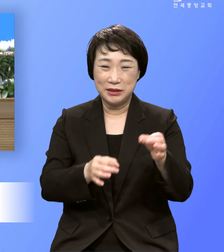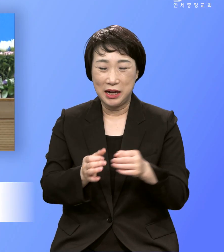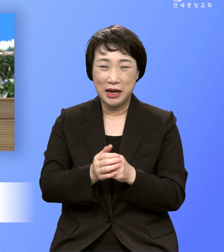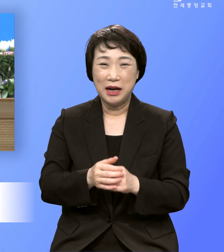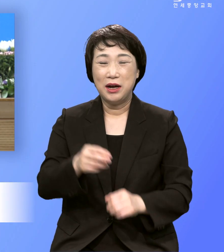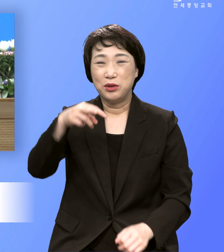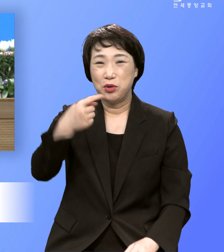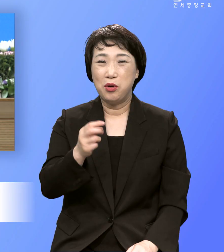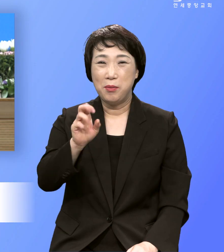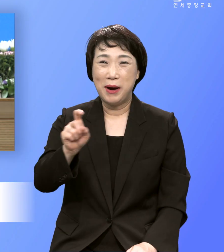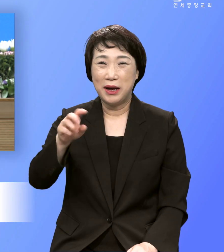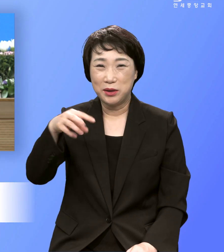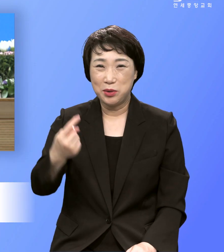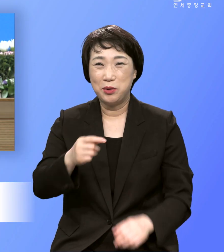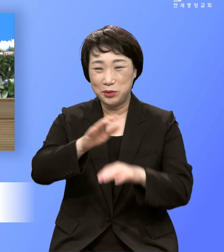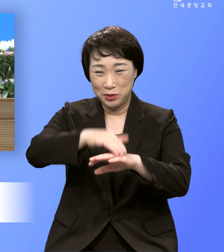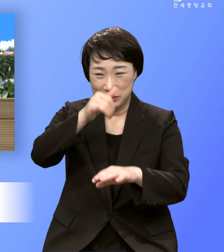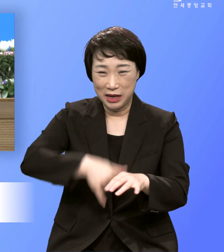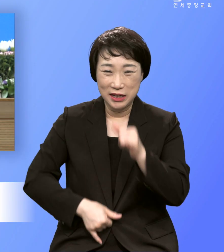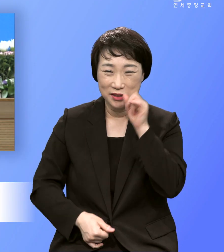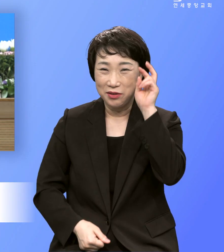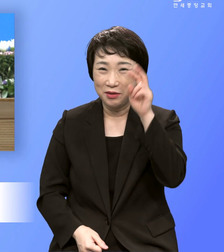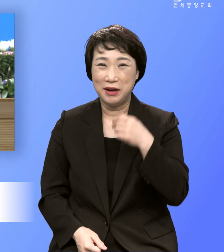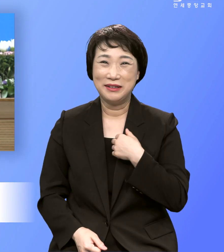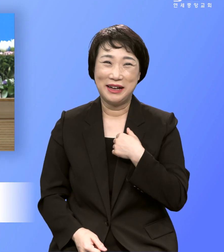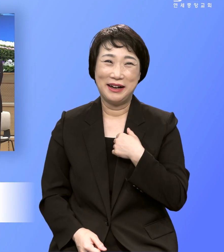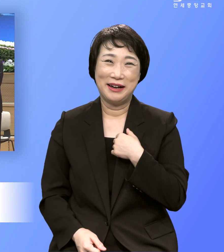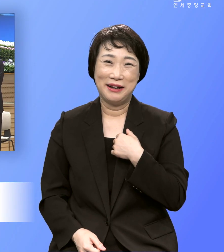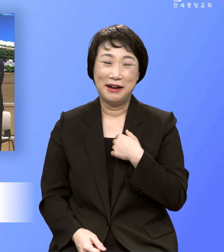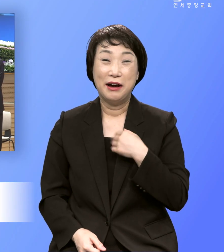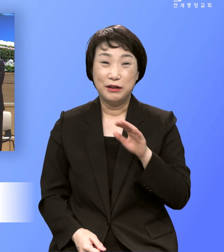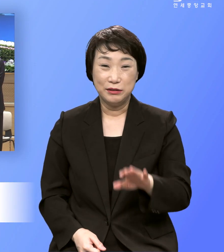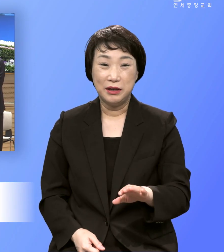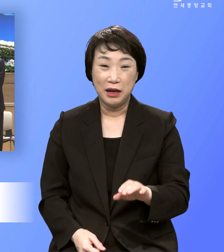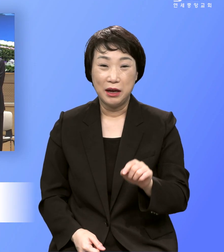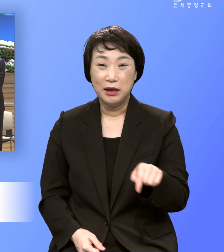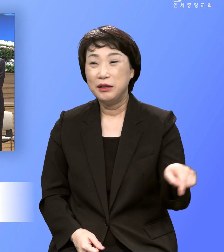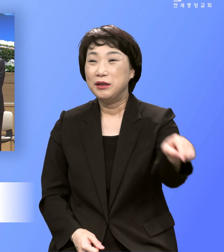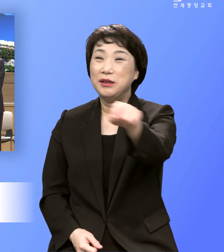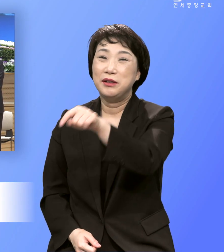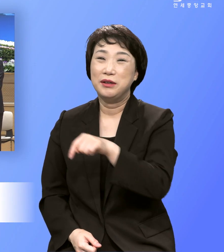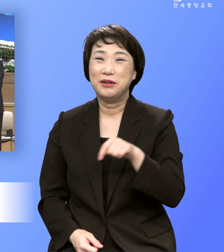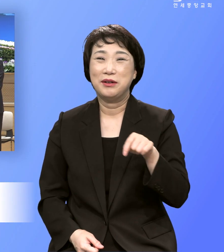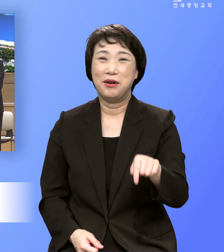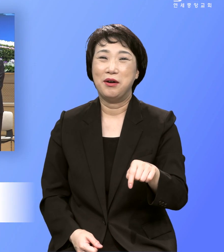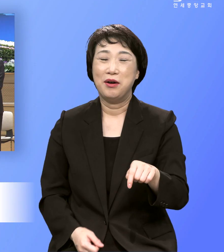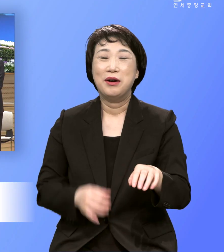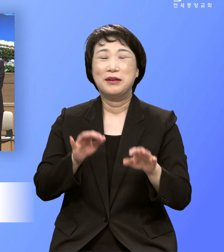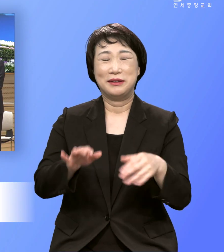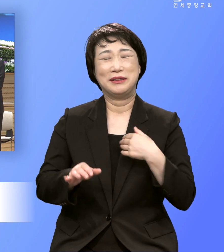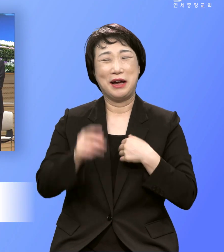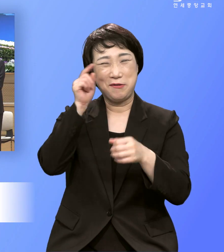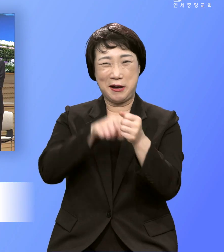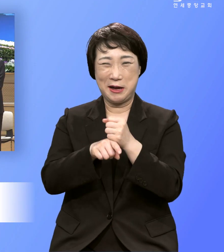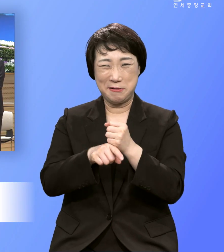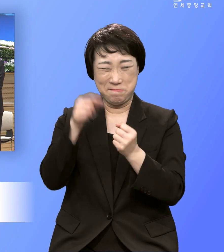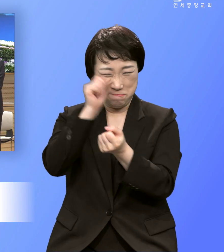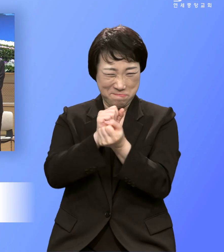도마도 농사해서 살고 있겠지. 그걸 얼마나 과학적으로